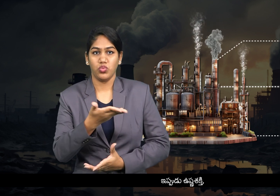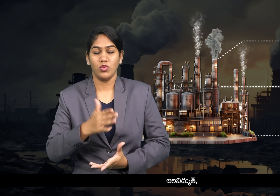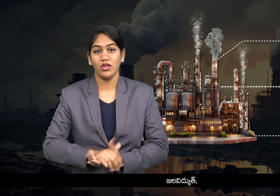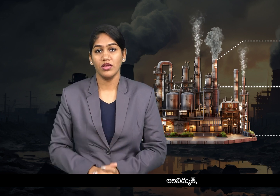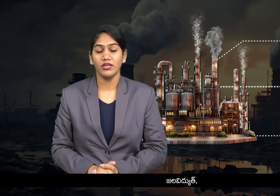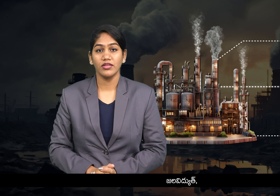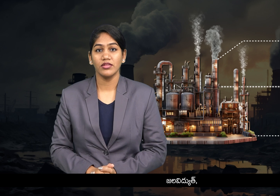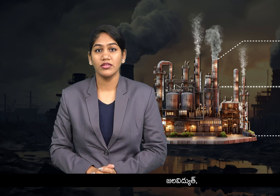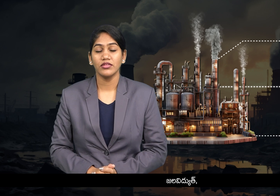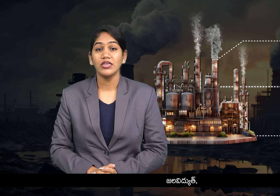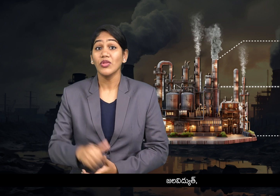జల విద్యుత్,